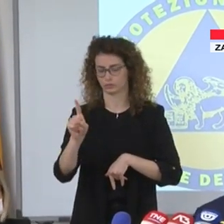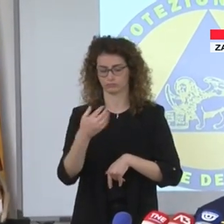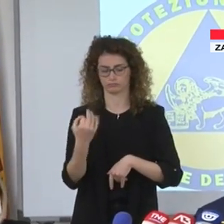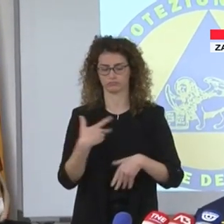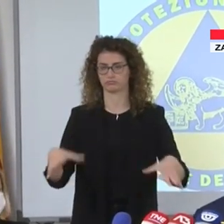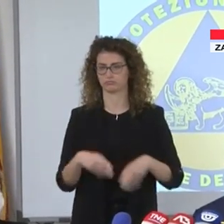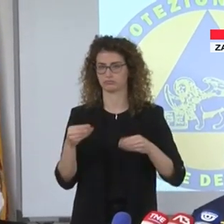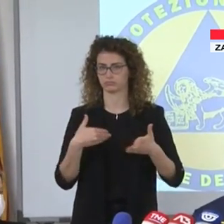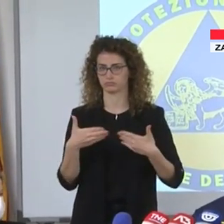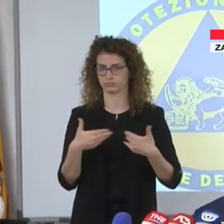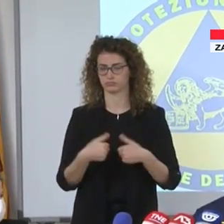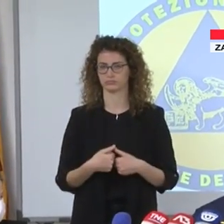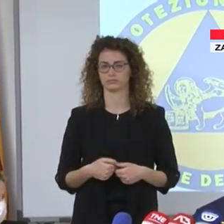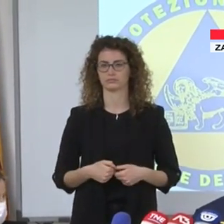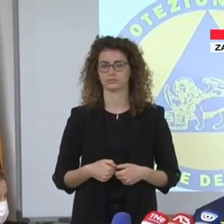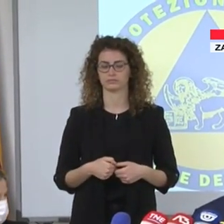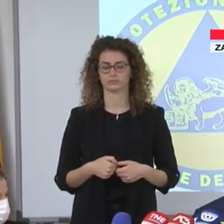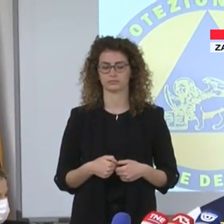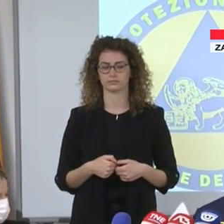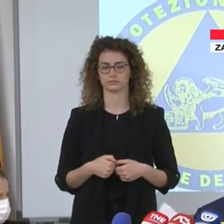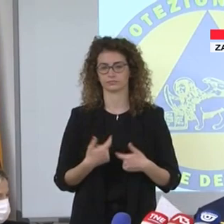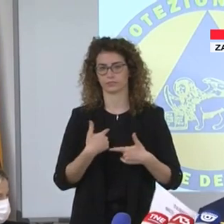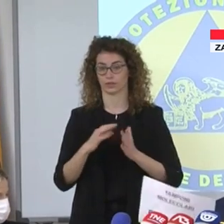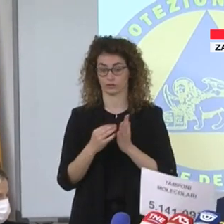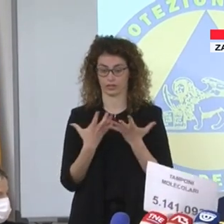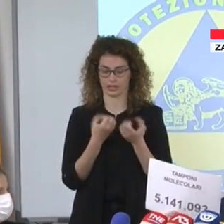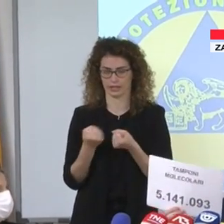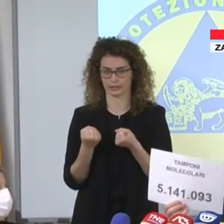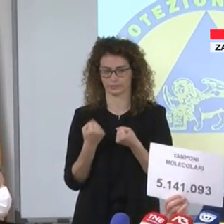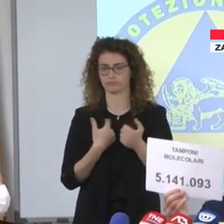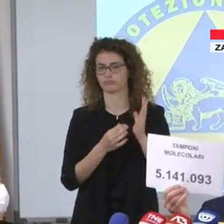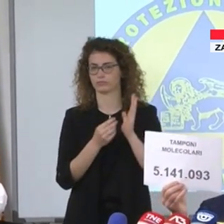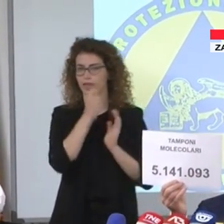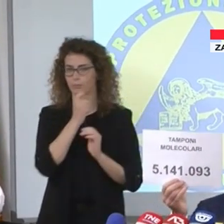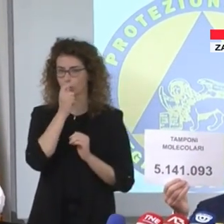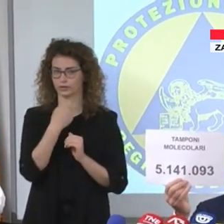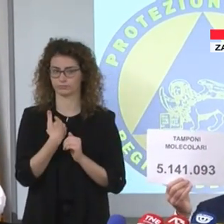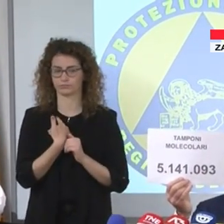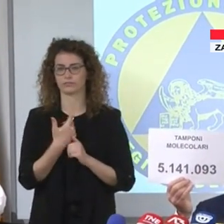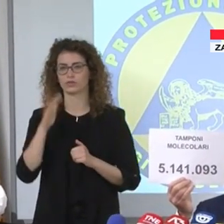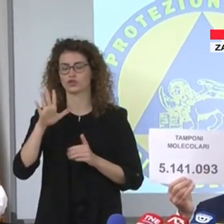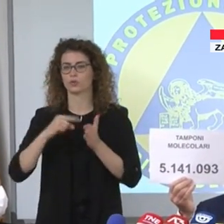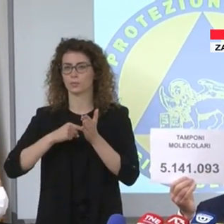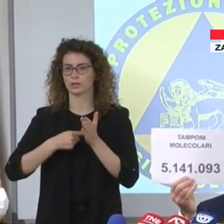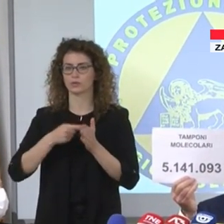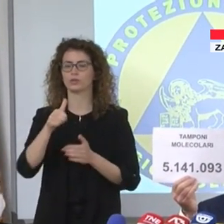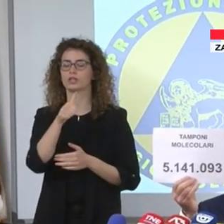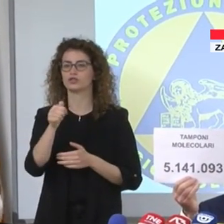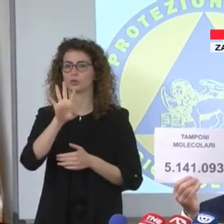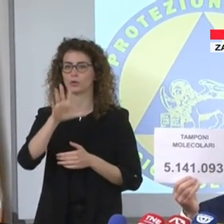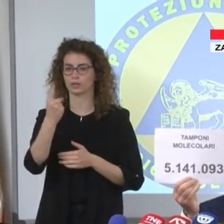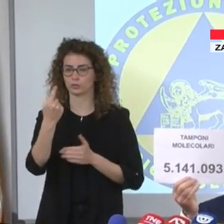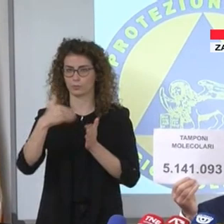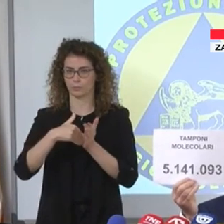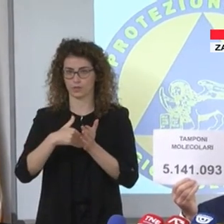31, inizierei subito con, visto che sono giornate piene, con i tamponi, sono